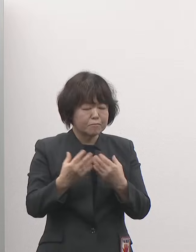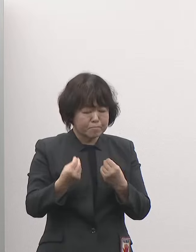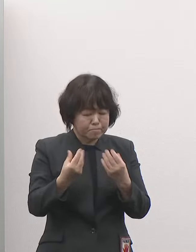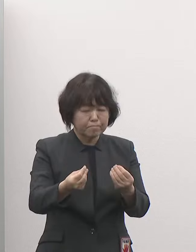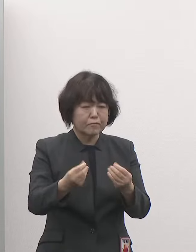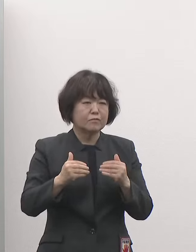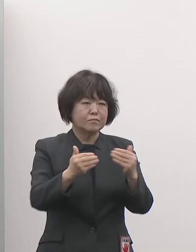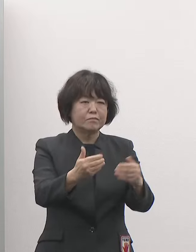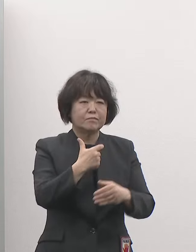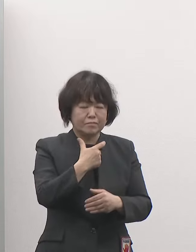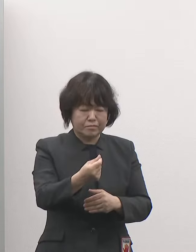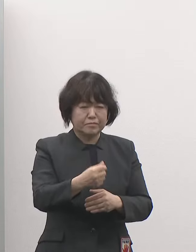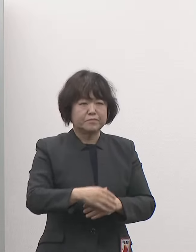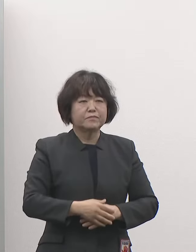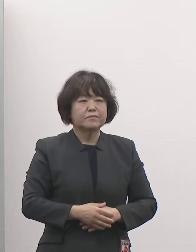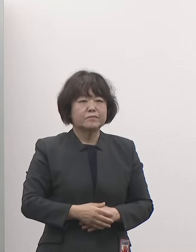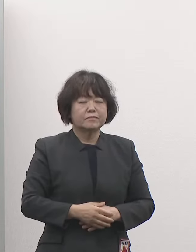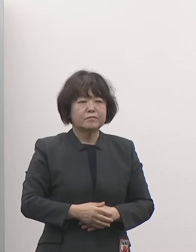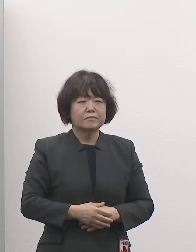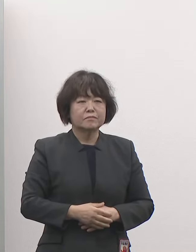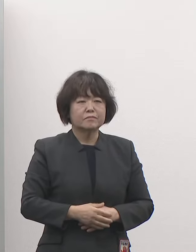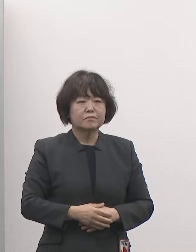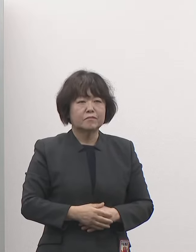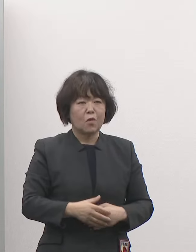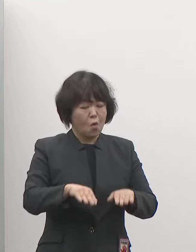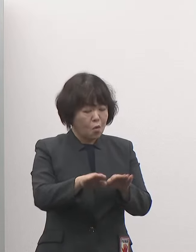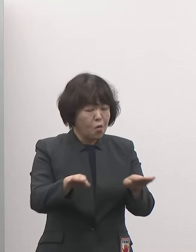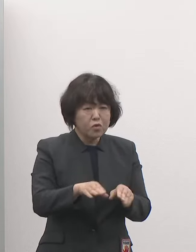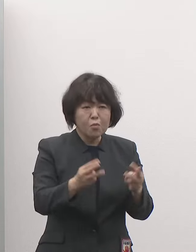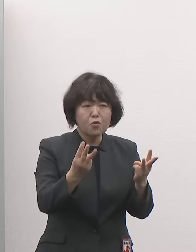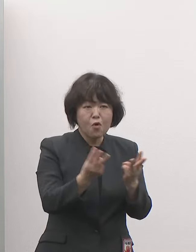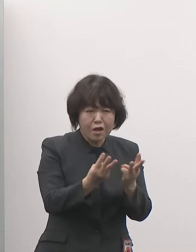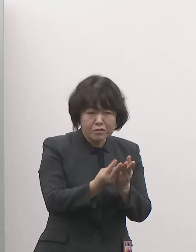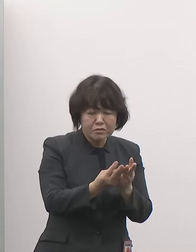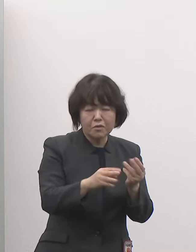います。合わせて人数だけではなくて、